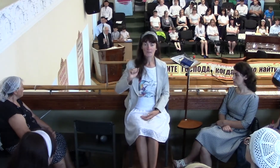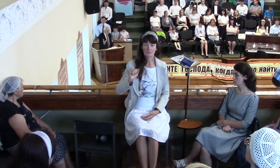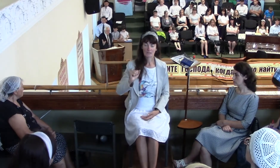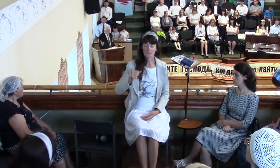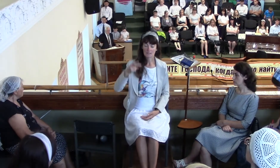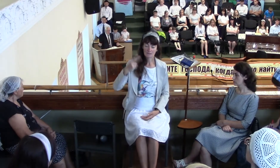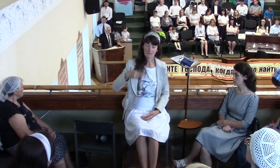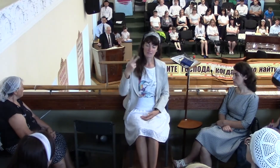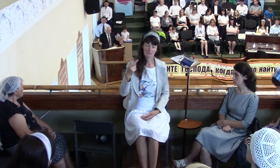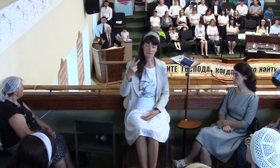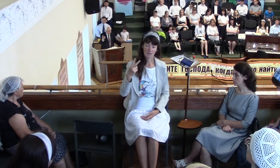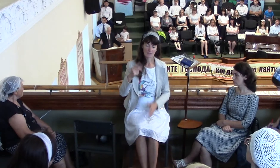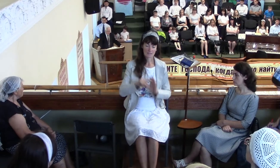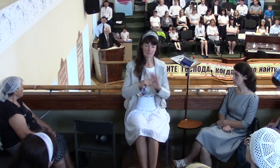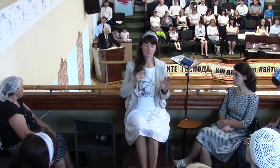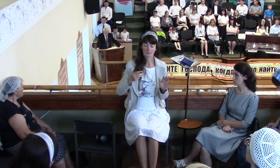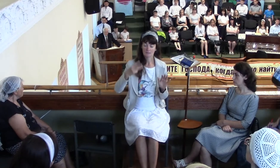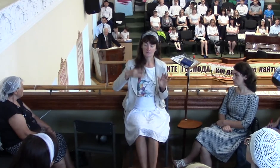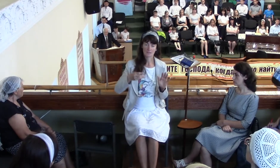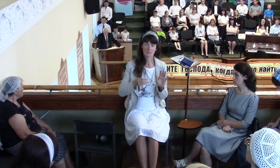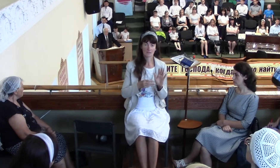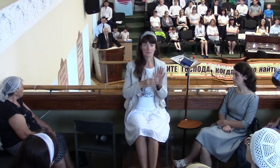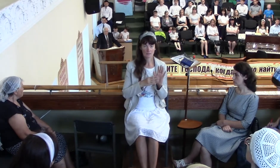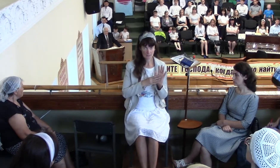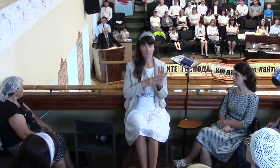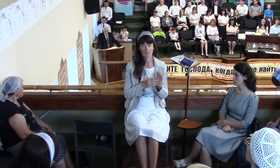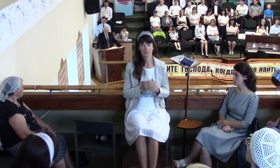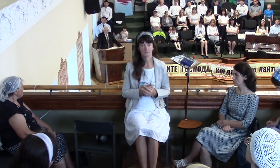же продолжение. Мы читаем.